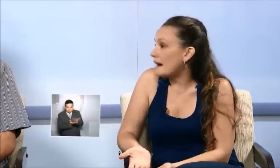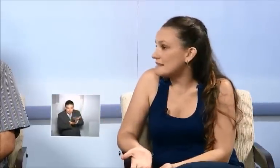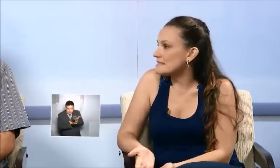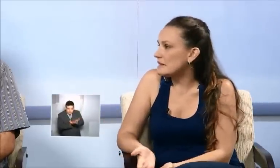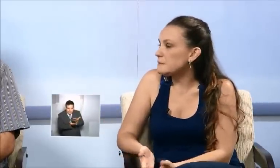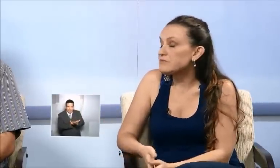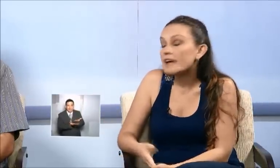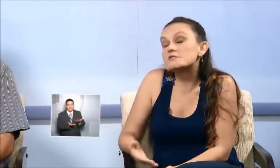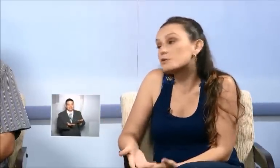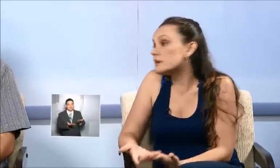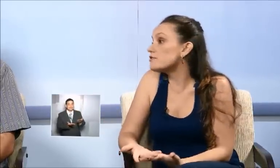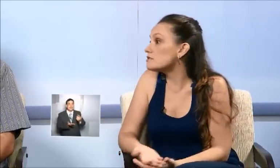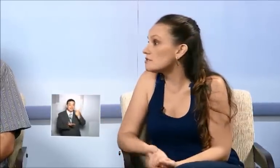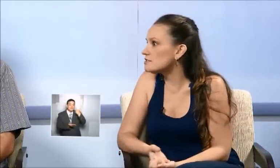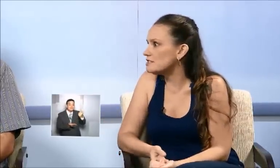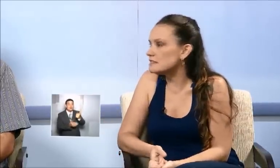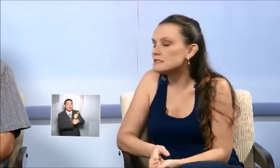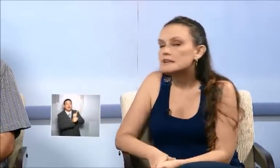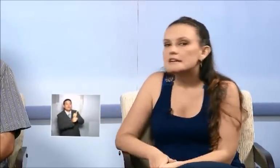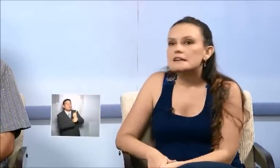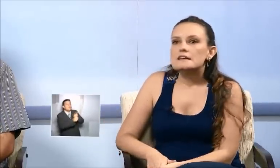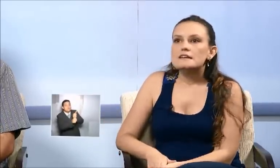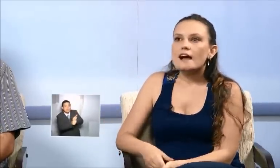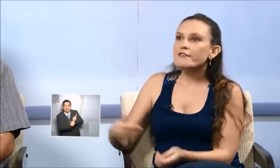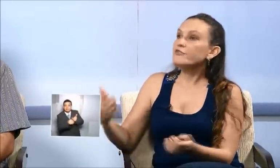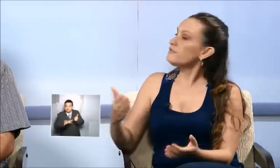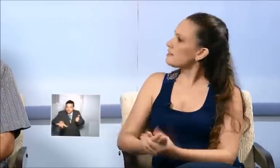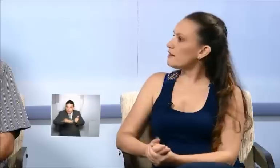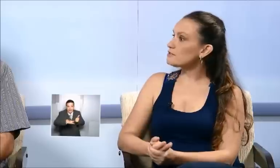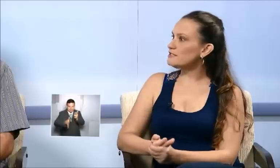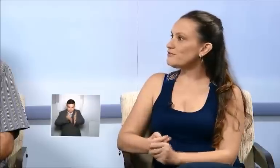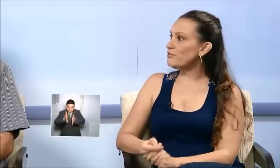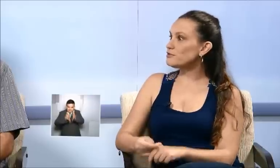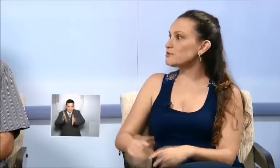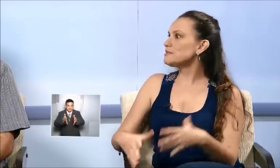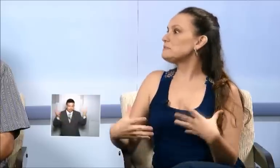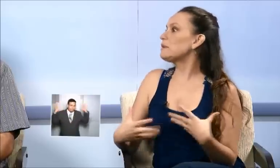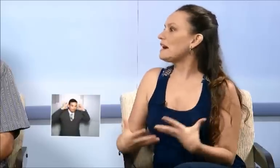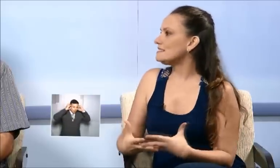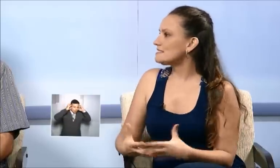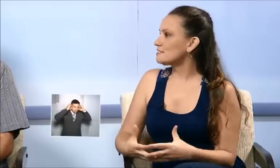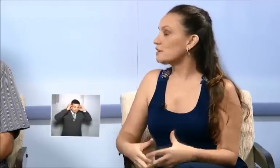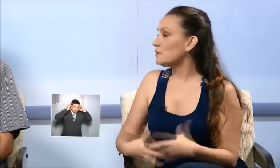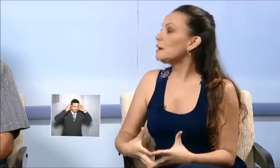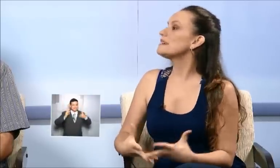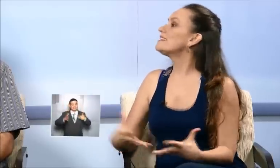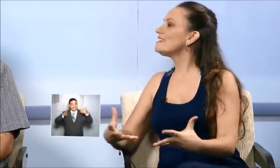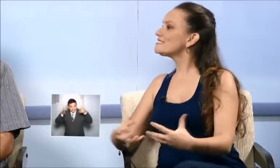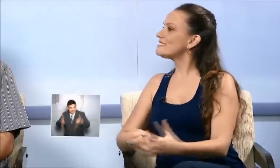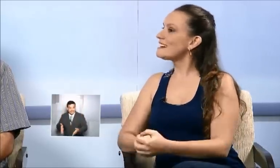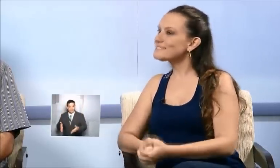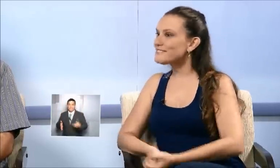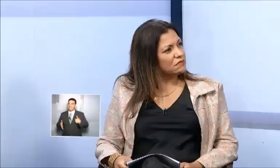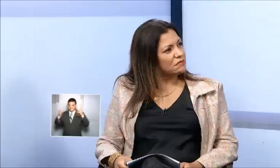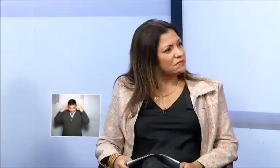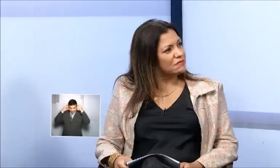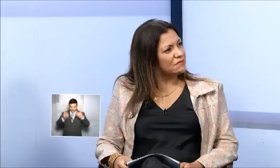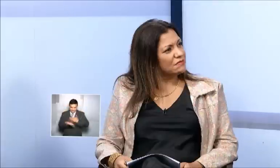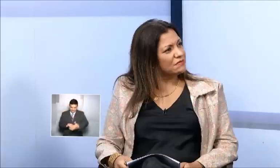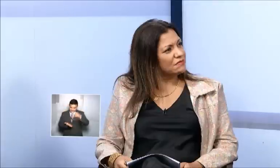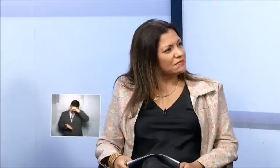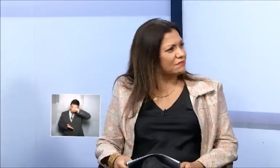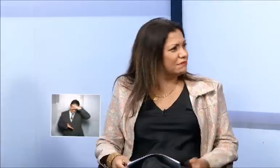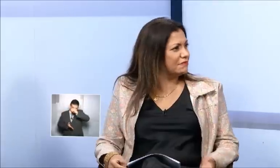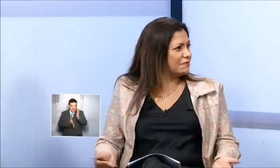aproximaria mais, né? E aí eu descobri a fonoaudiologia. E aí eu fui fazer a faculdade de fono toda empolgada, achando que eu ia aprender língua de sinais na faculdade,